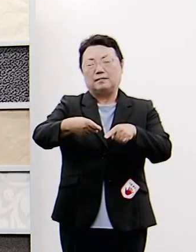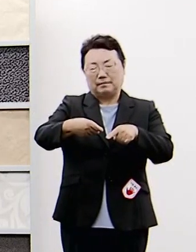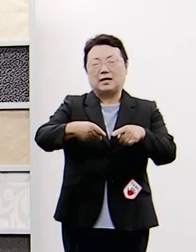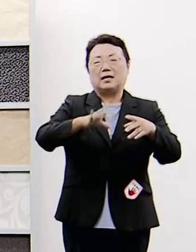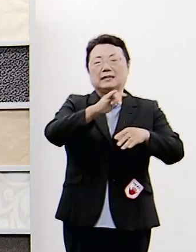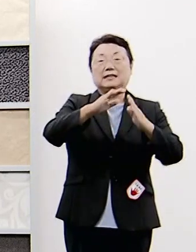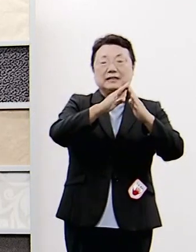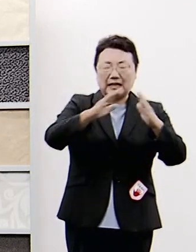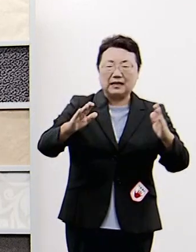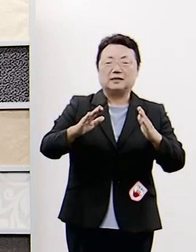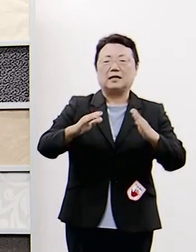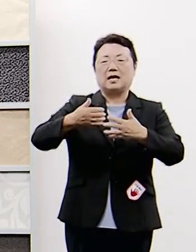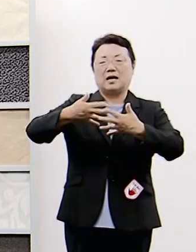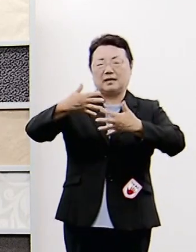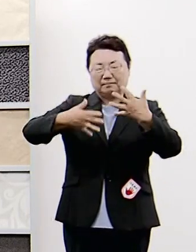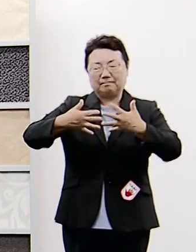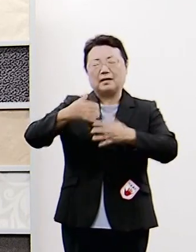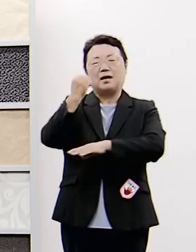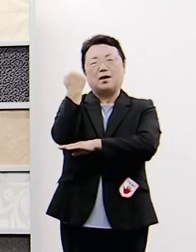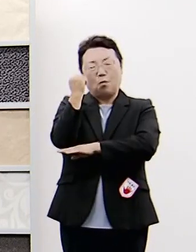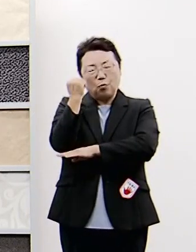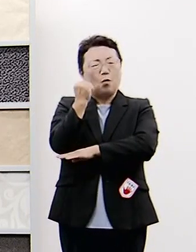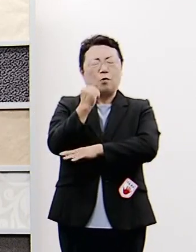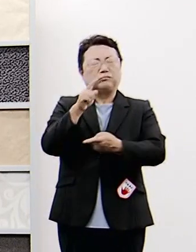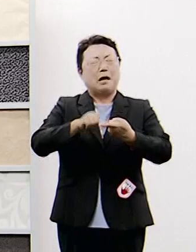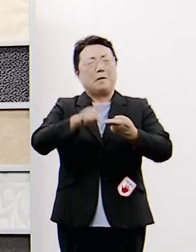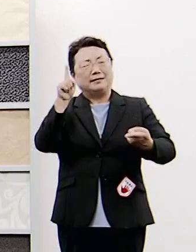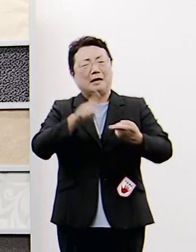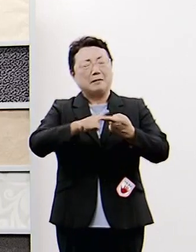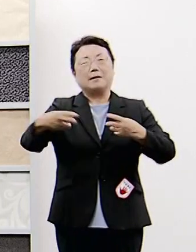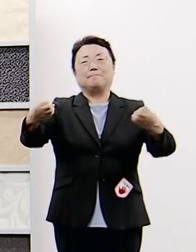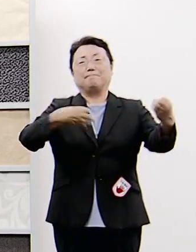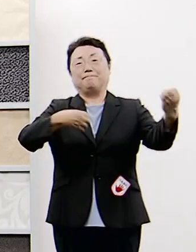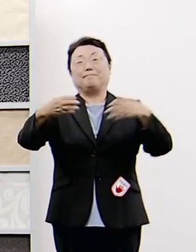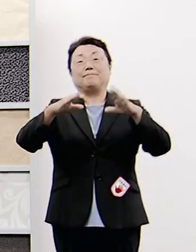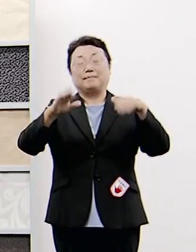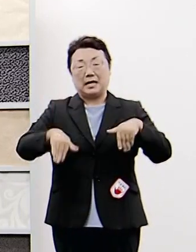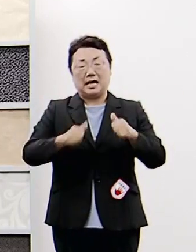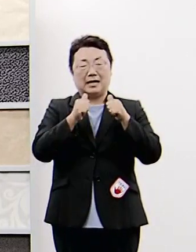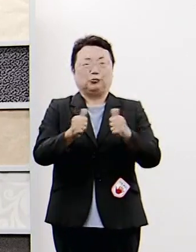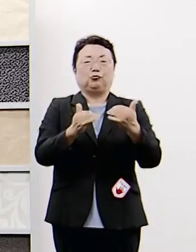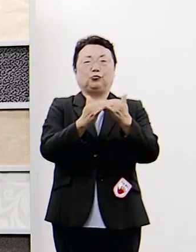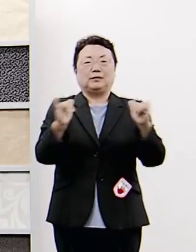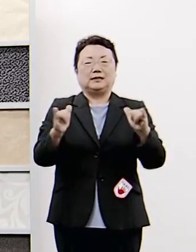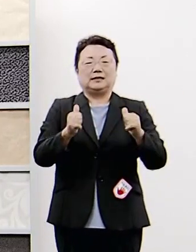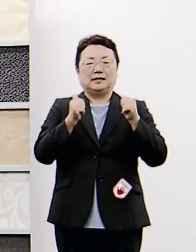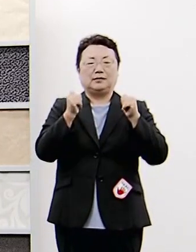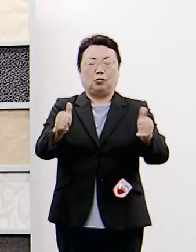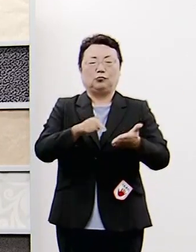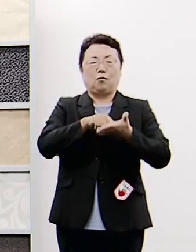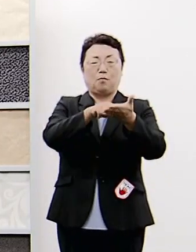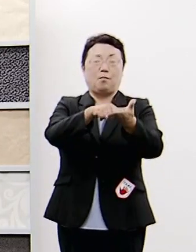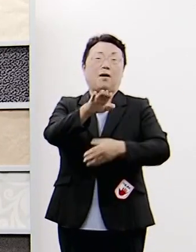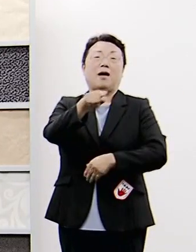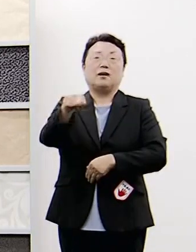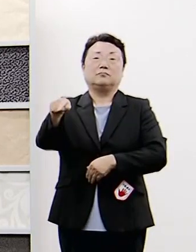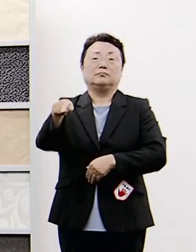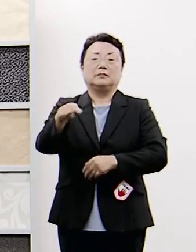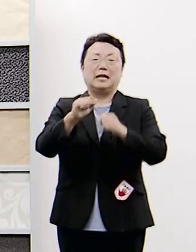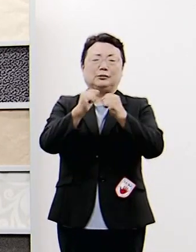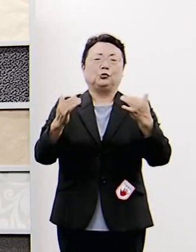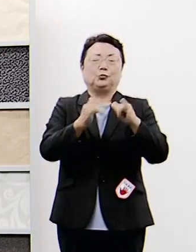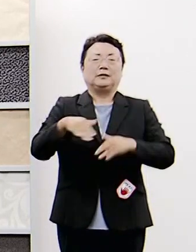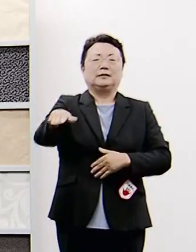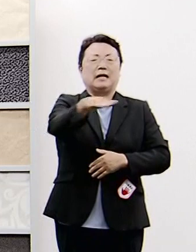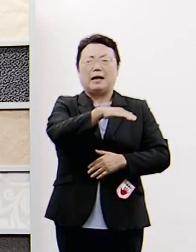一部から適正さに疑義が呈されさらには住民監査請求住民訴訟を通じまして住民